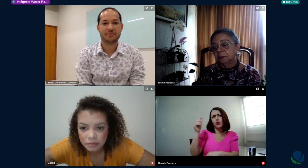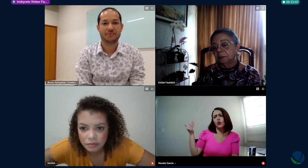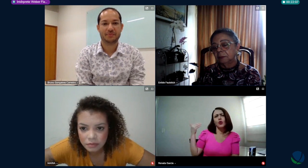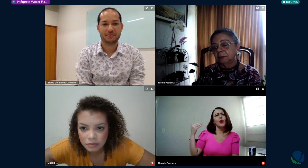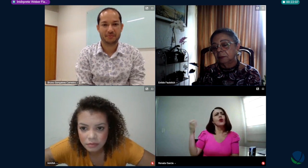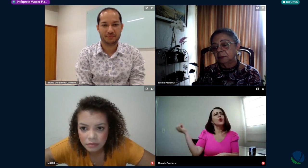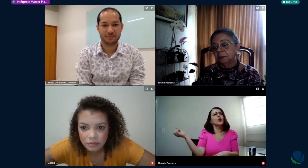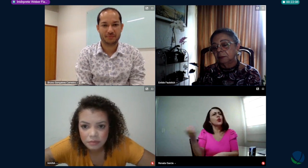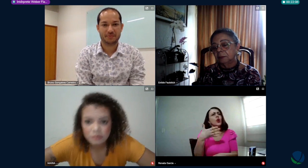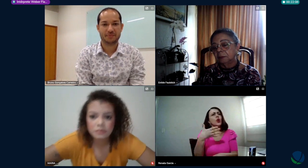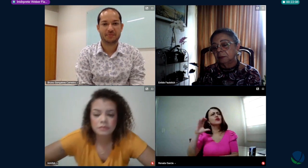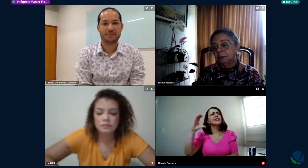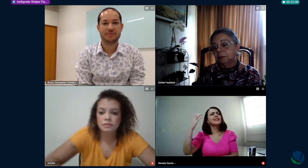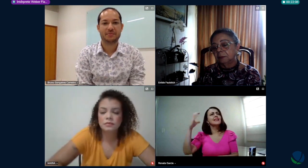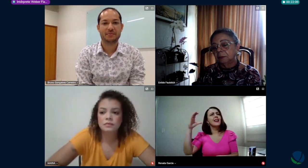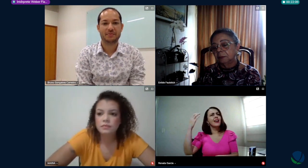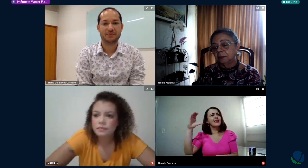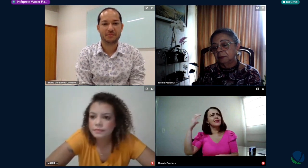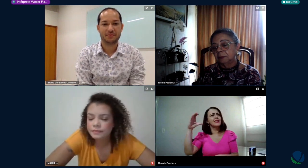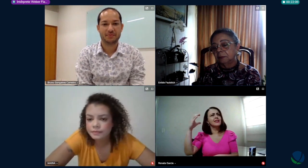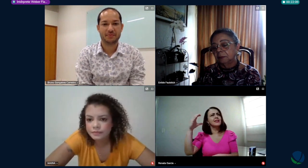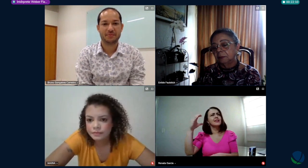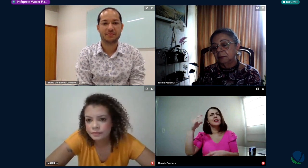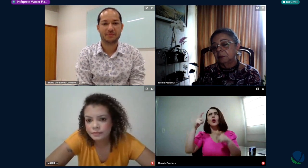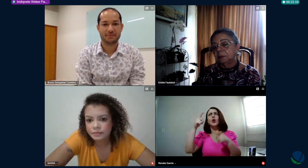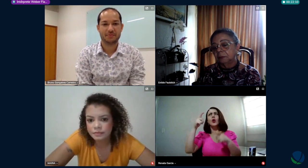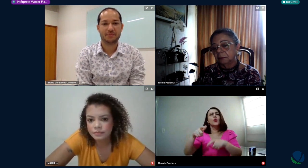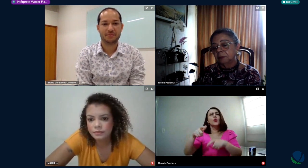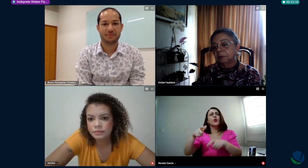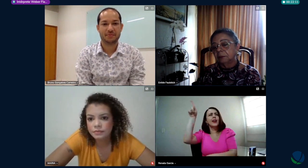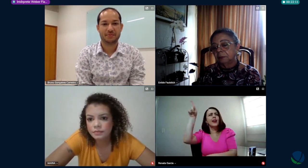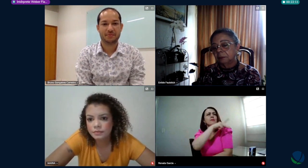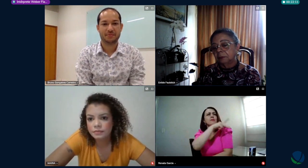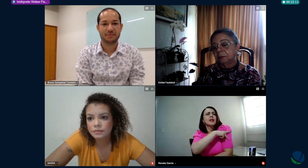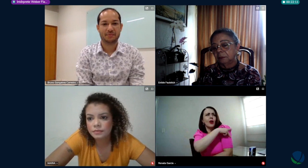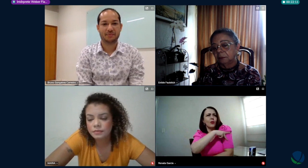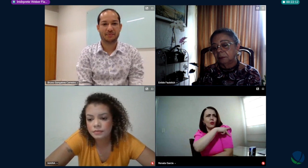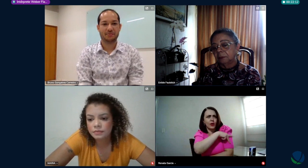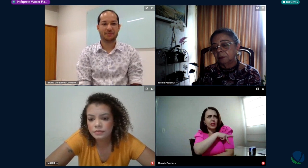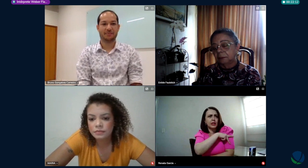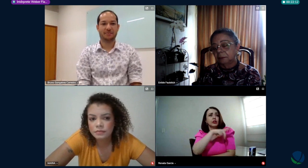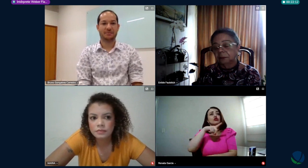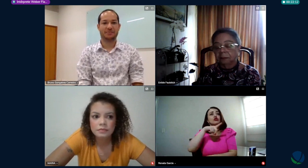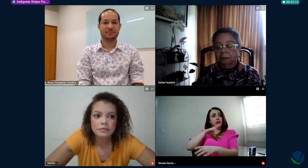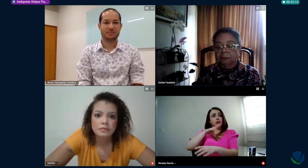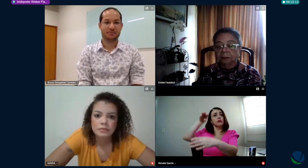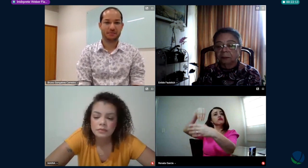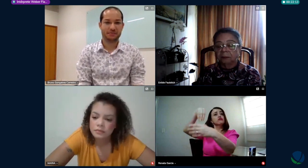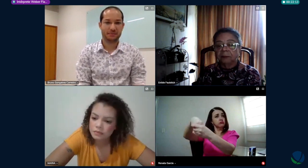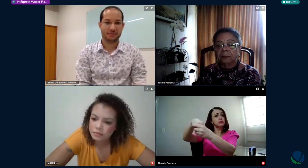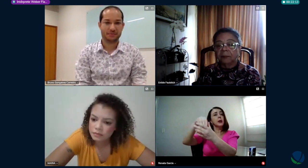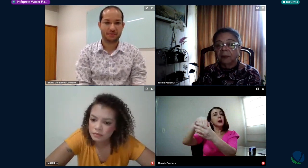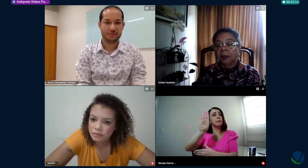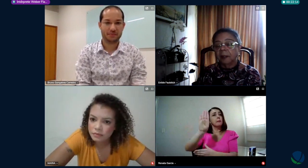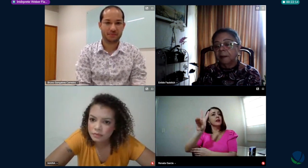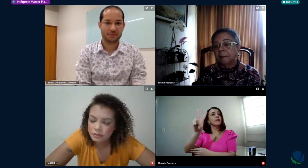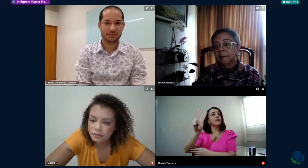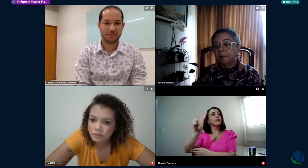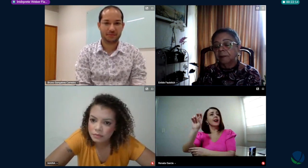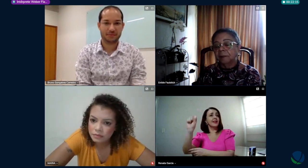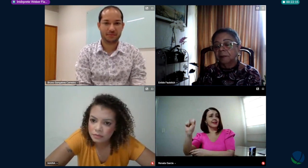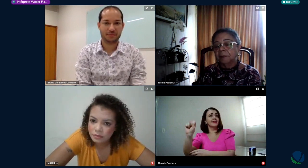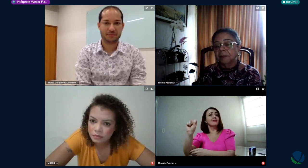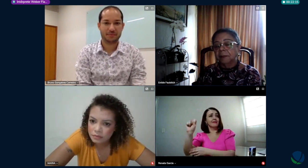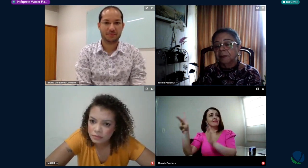nada de glossário. E aí, recentemente, se não me engano, em Piauí